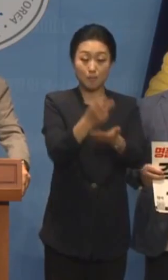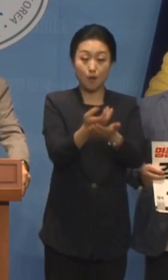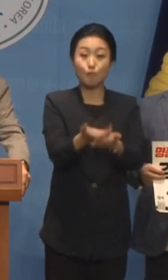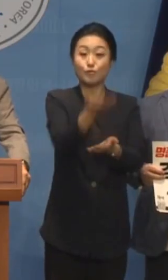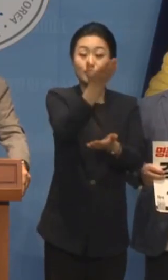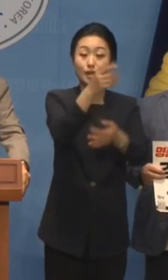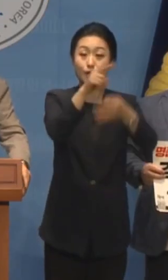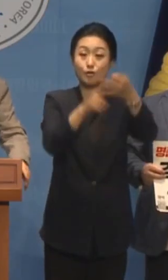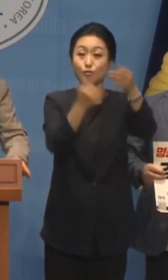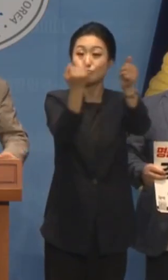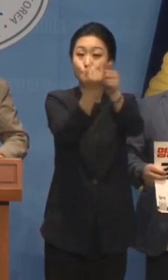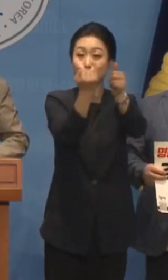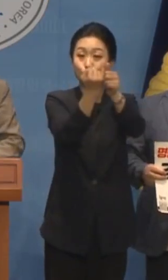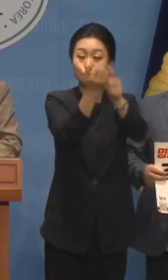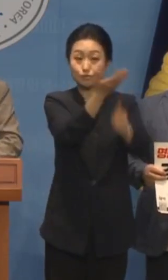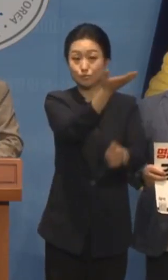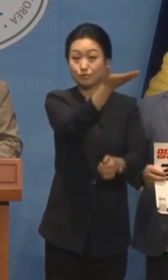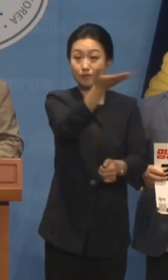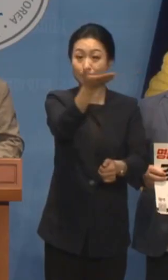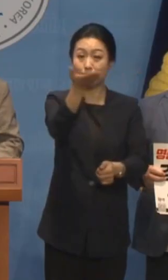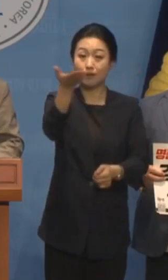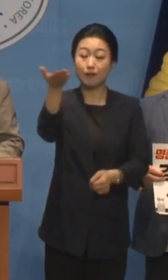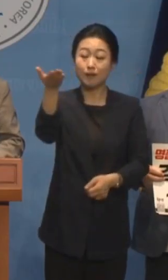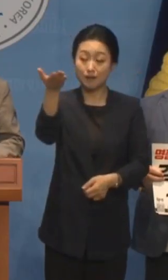윤석열 대통령 부부를 올려놓고